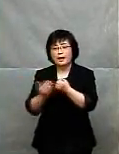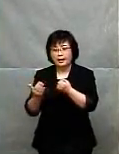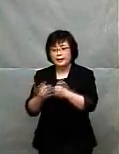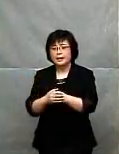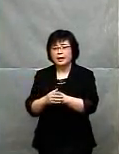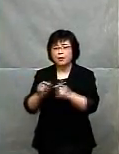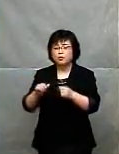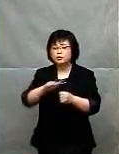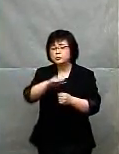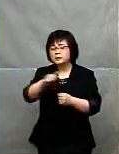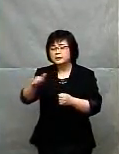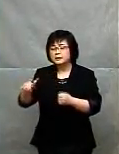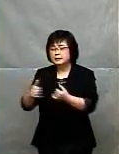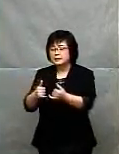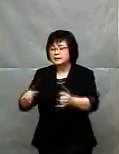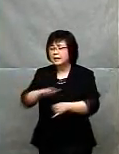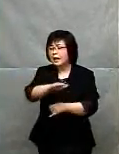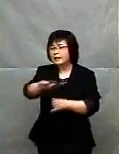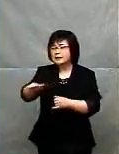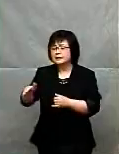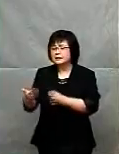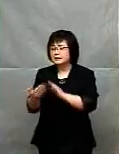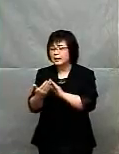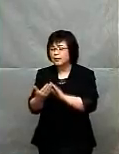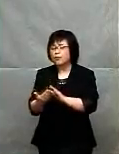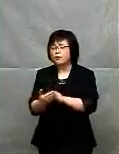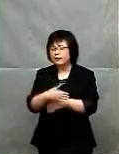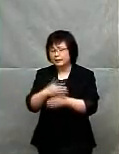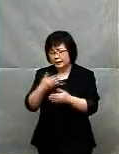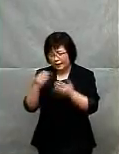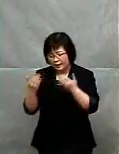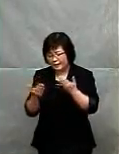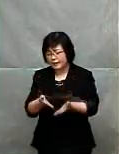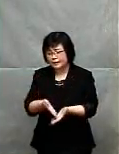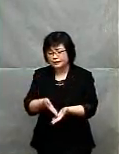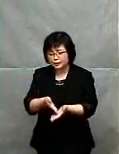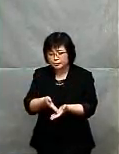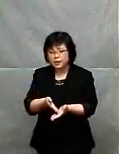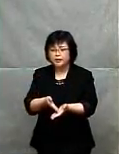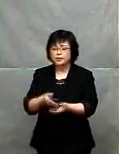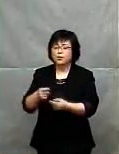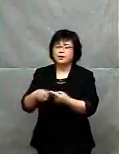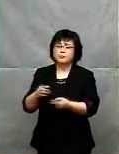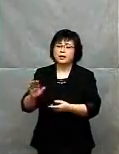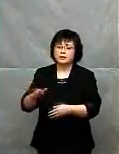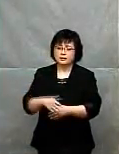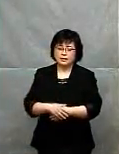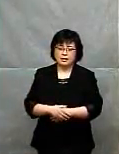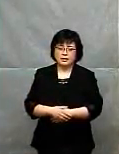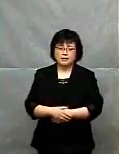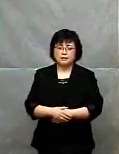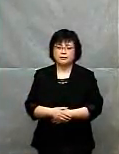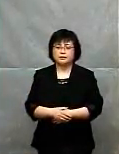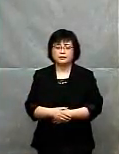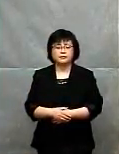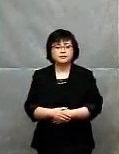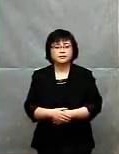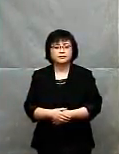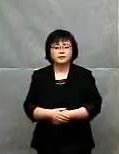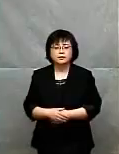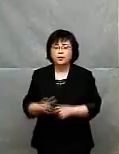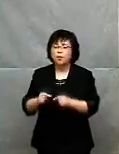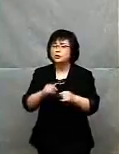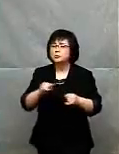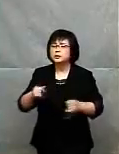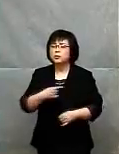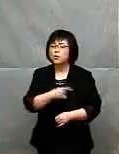に向かっての丁寧な説明というような言及もありました。 はい、 この一連の内閣支持率の下落ですね、と国民